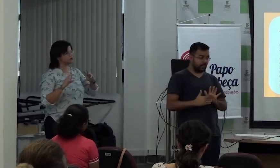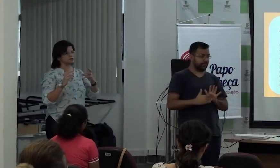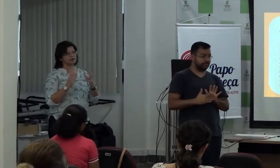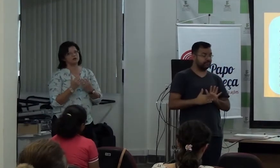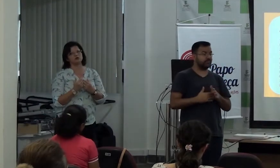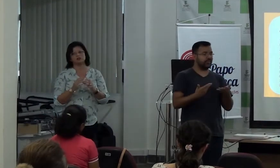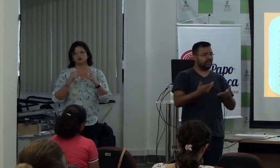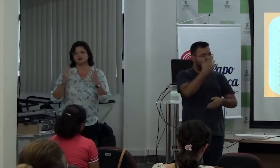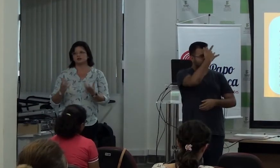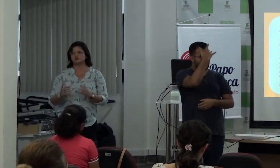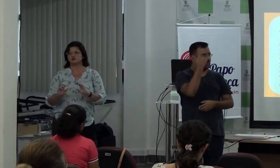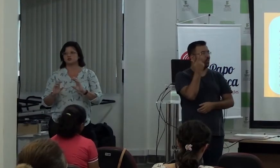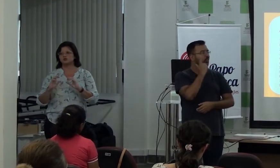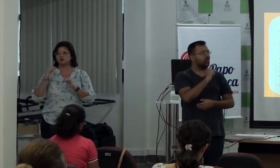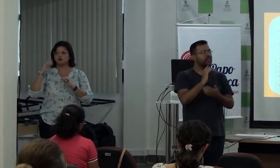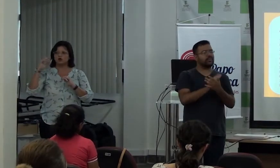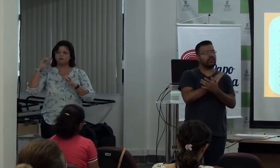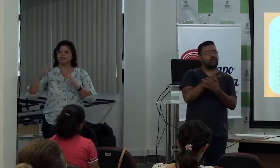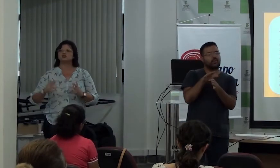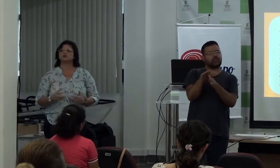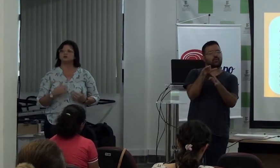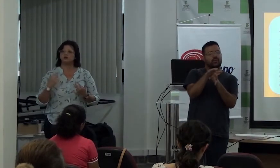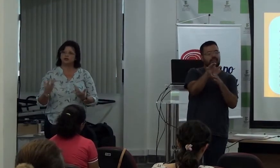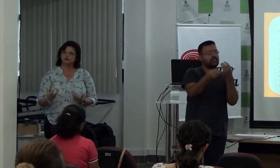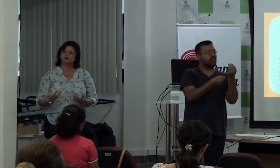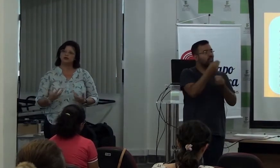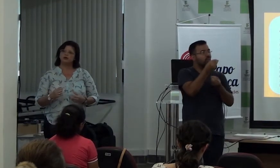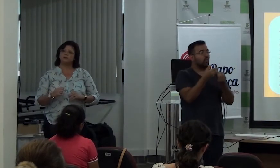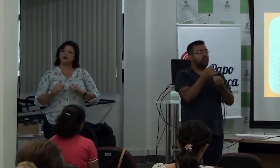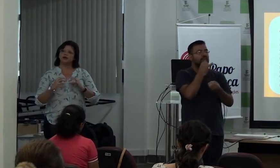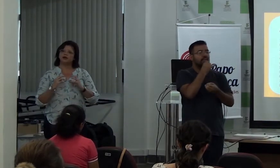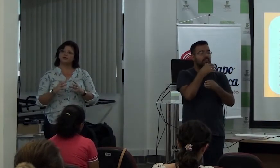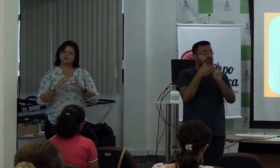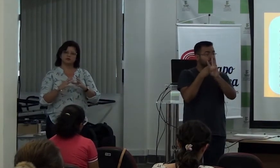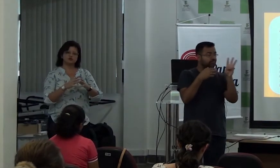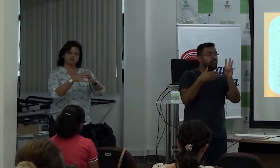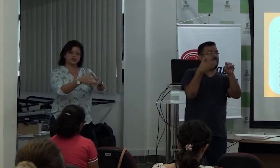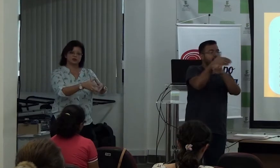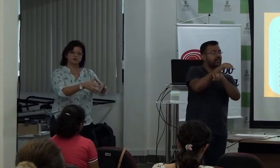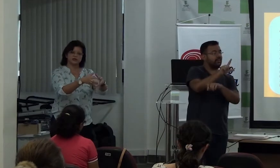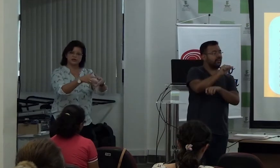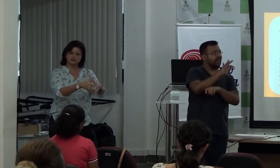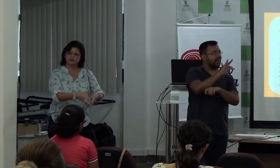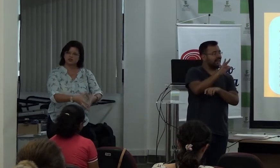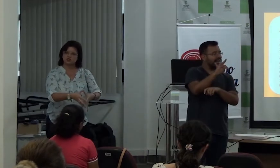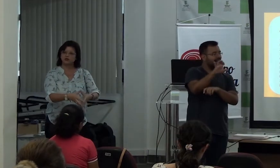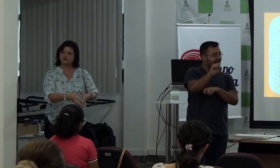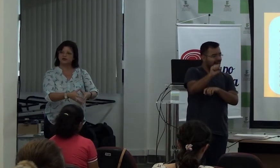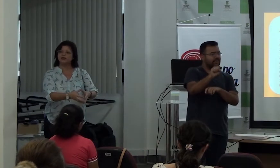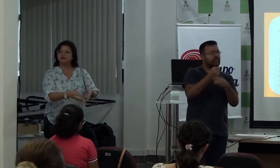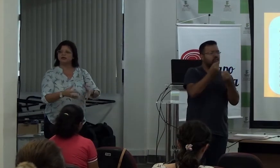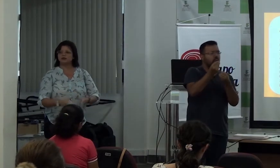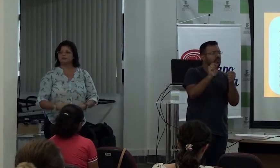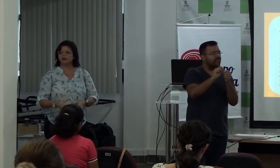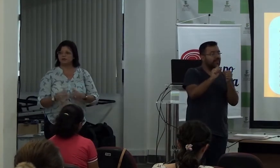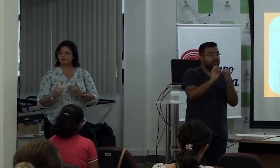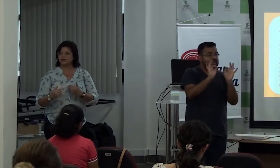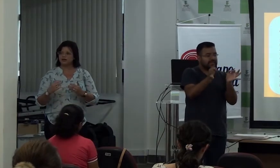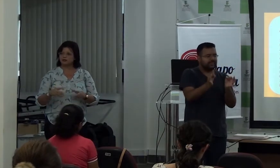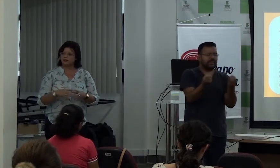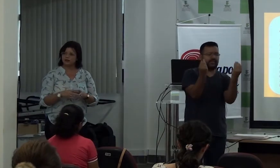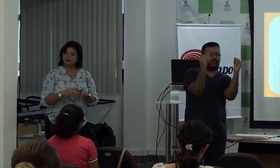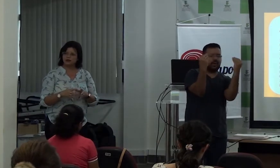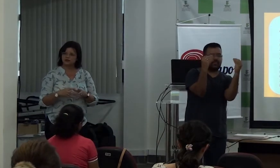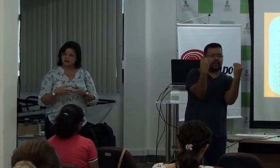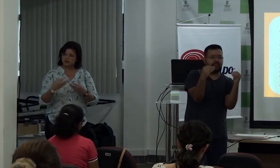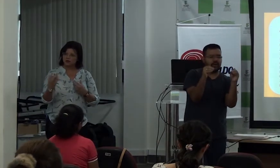as pessoas terem algumas orientações de como preencher um currículo para ela se projetar na comunidade científica e também para